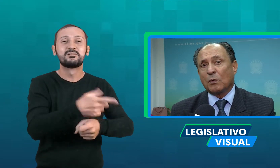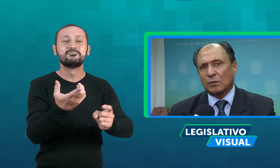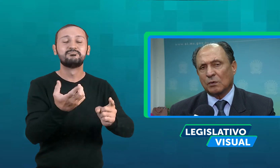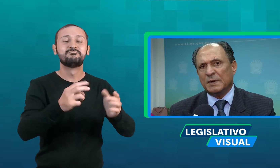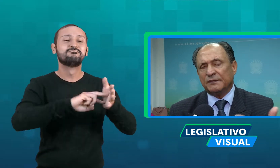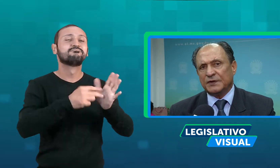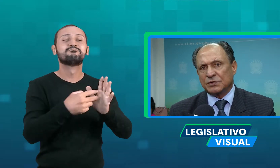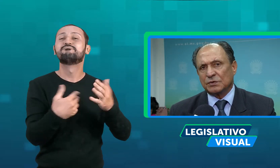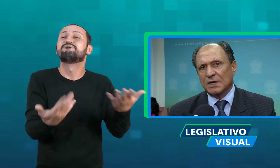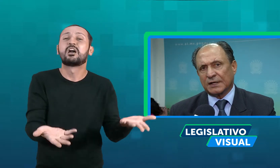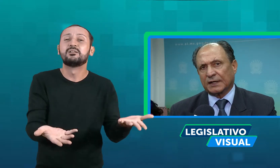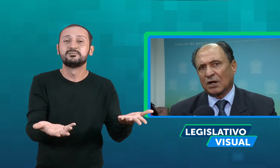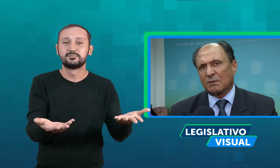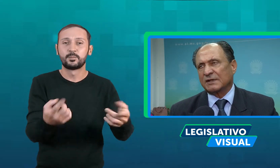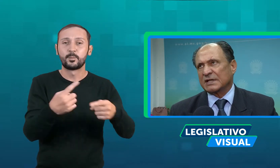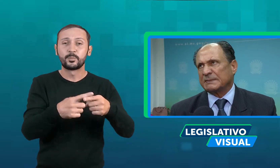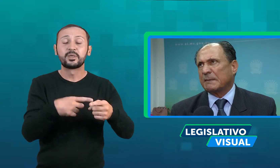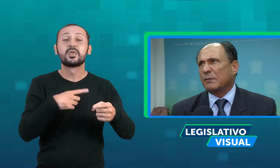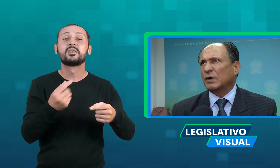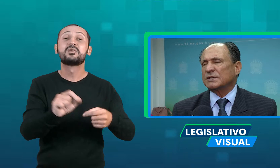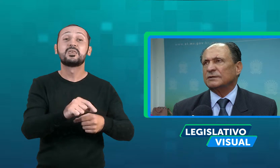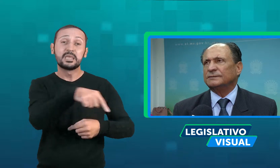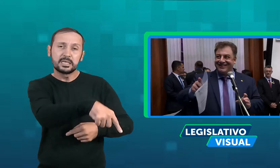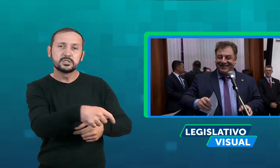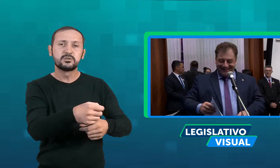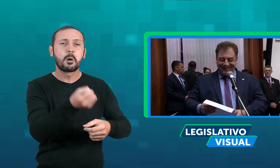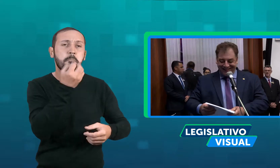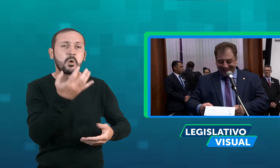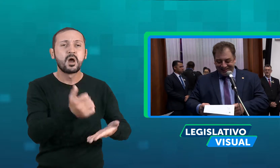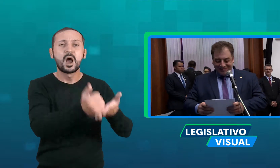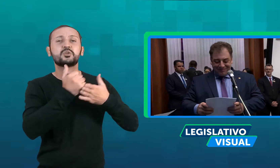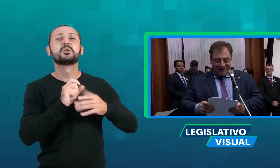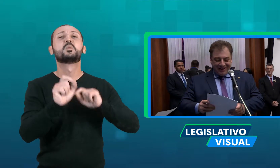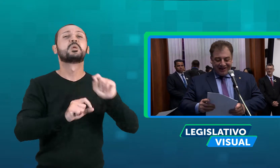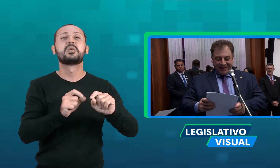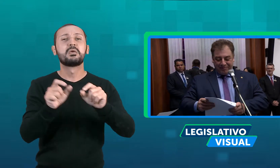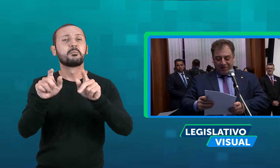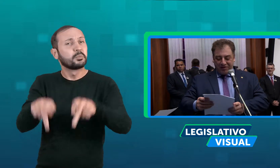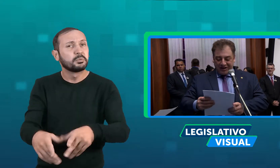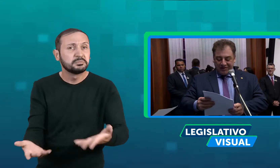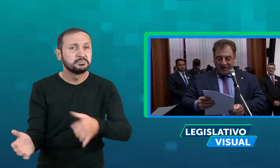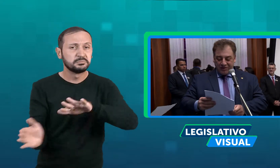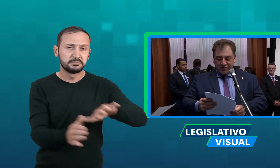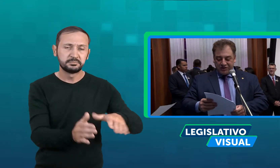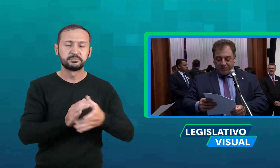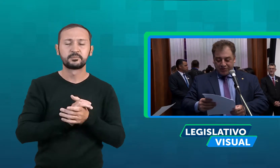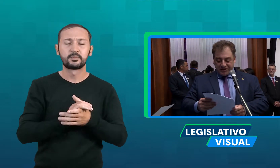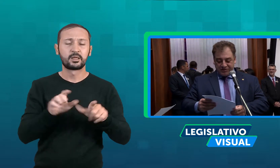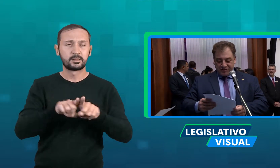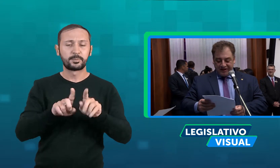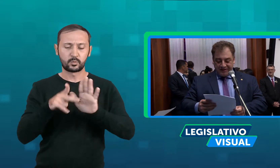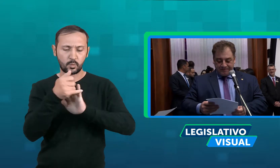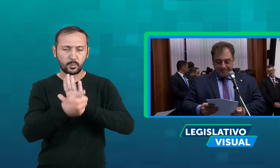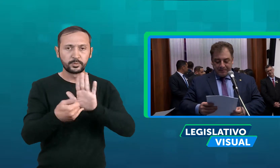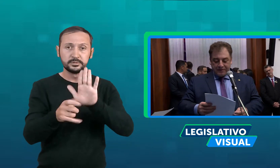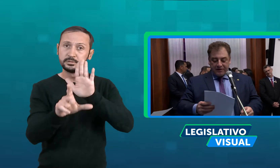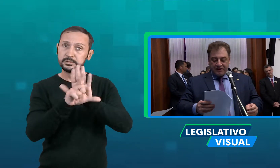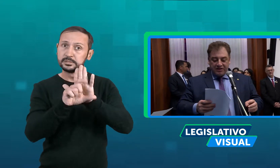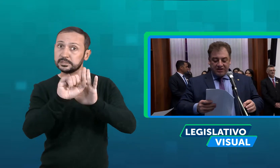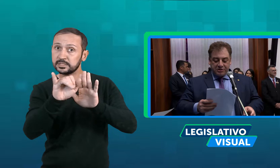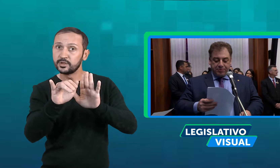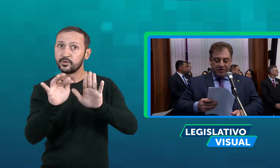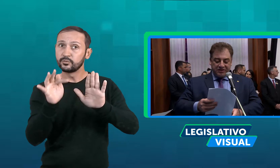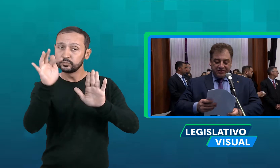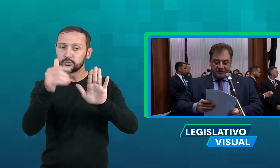o bom benefício que aquela obra vai trazer para a população. Também foi apresentado um projeto de lei, se aprovada a proposta,